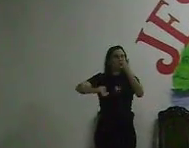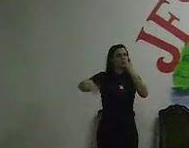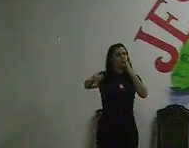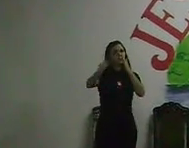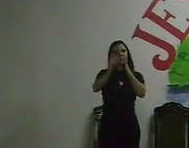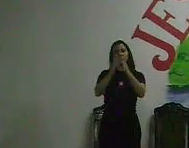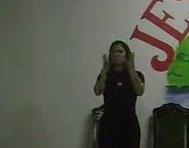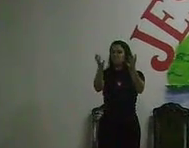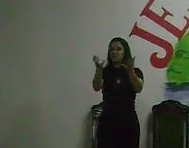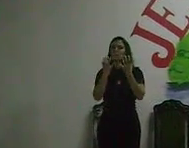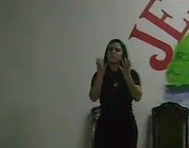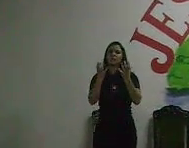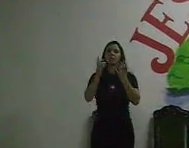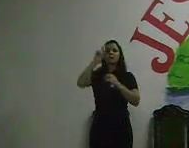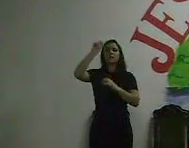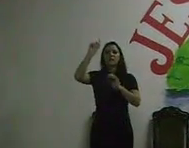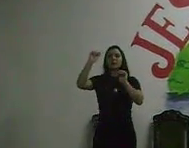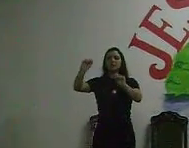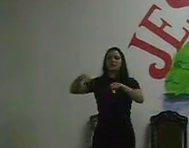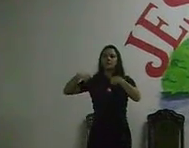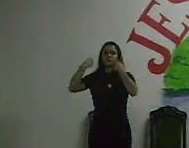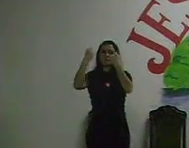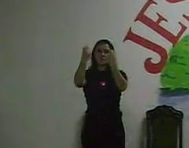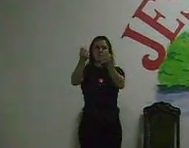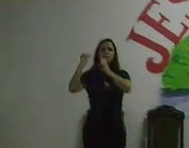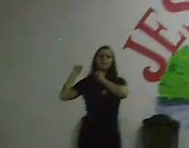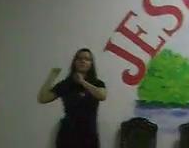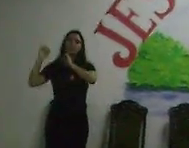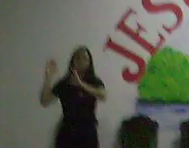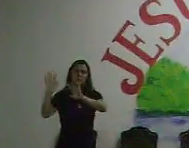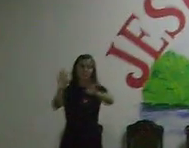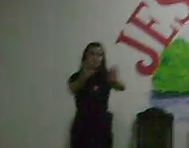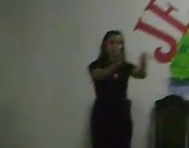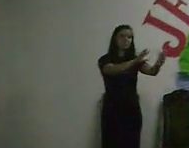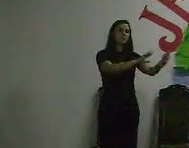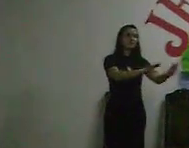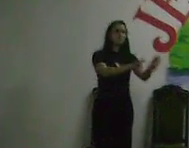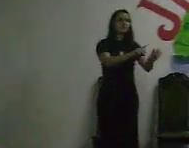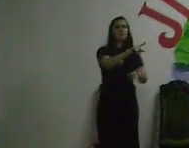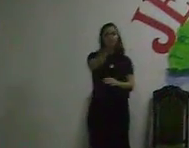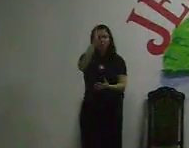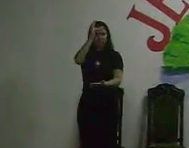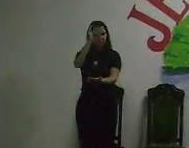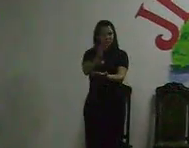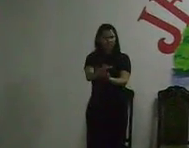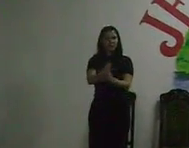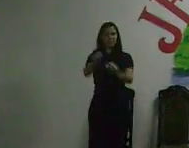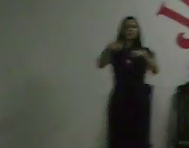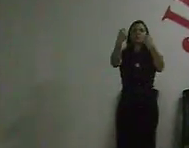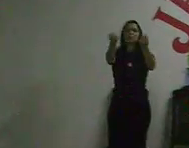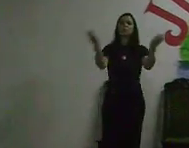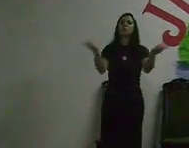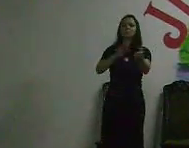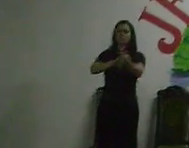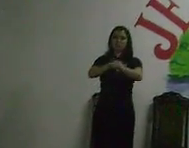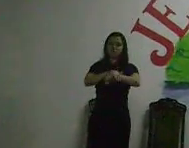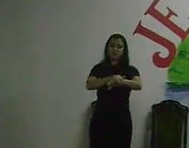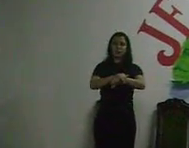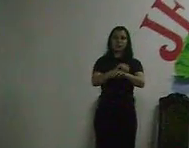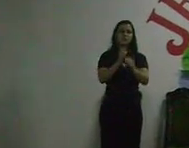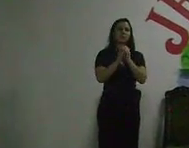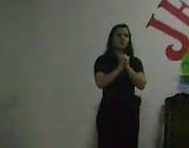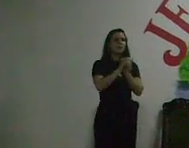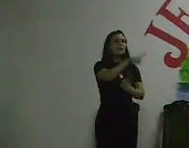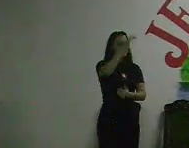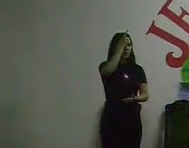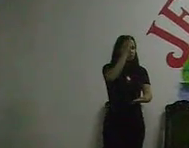que quiseres e vos será feito. Você tem fé para receber essa palavra essa noite?